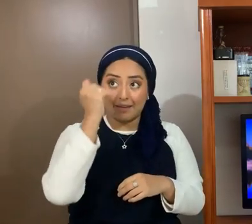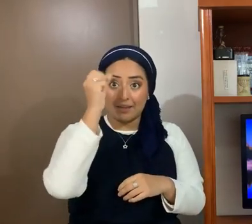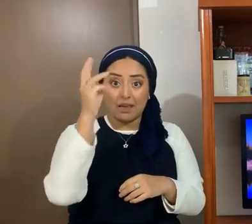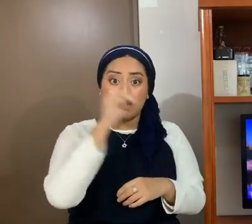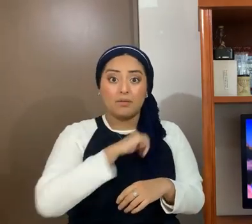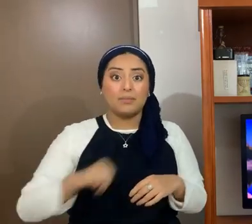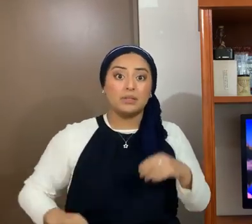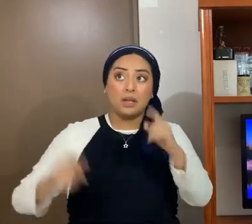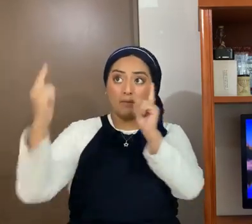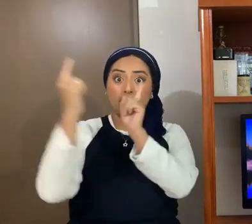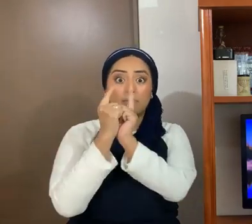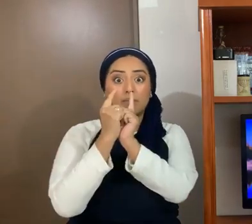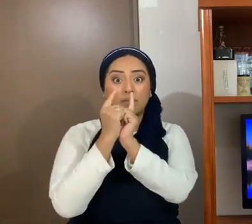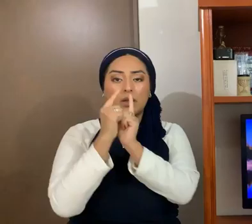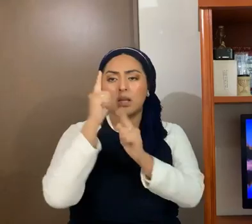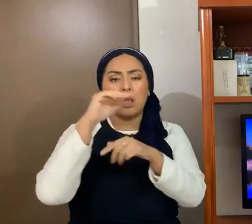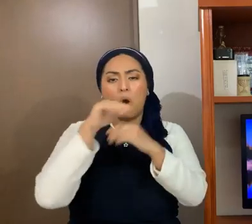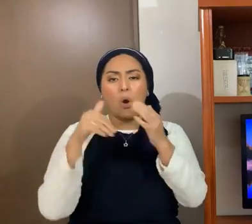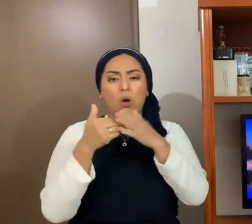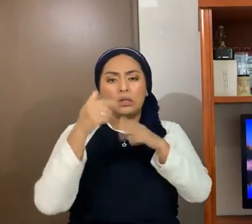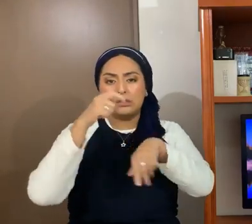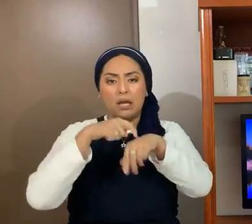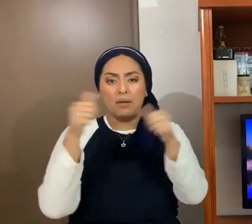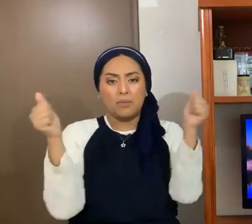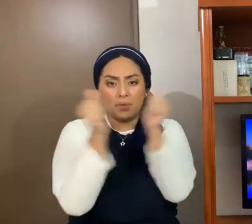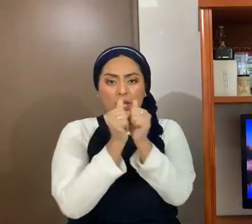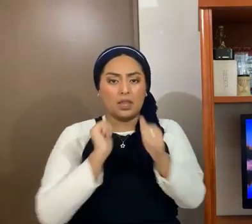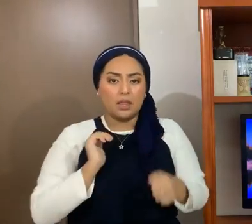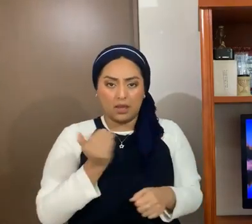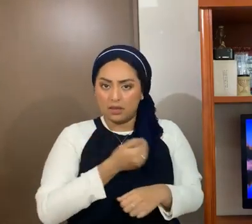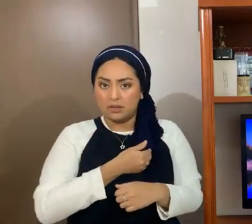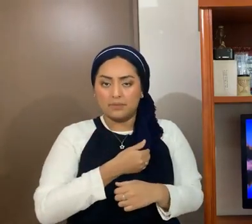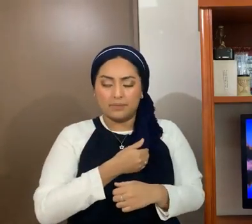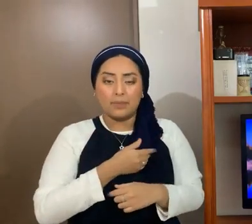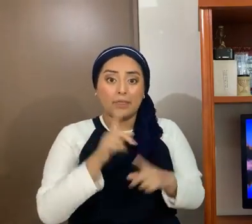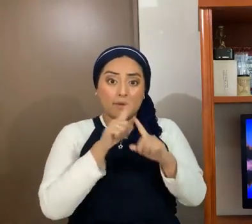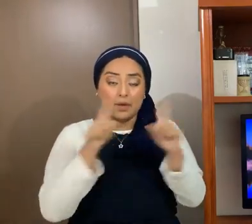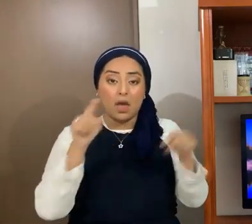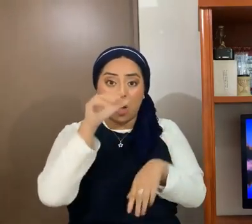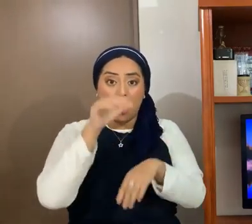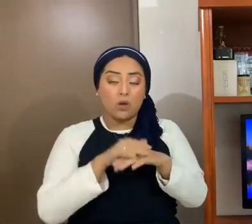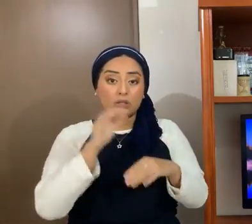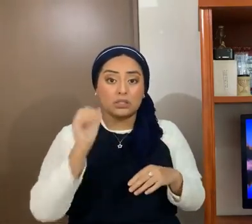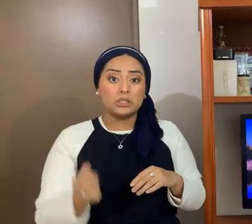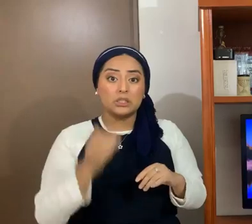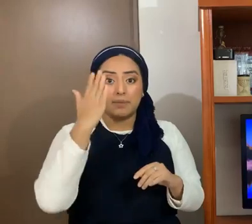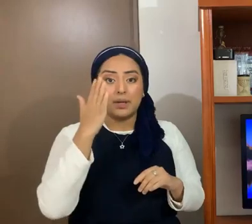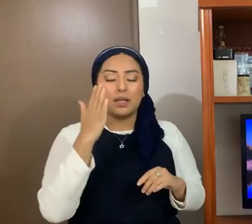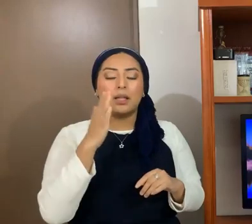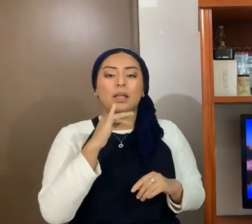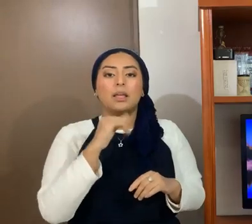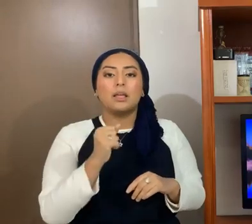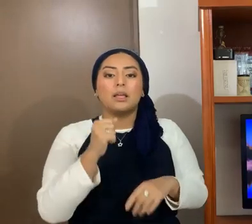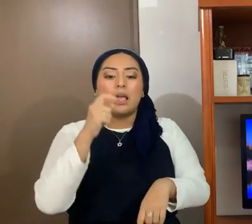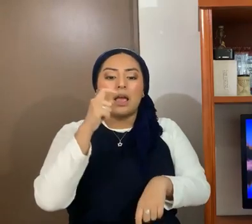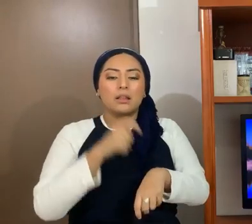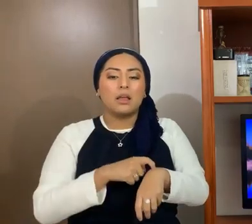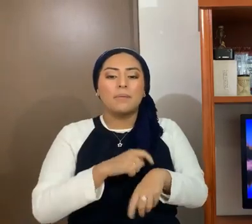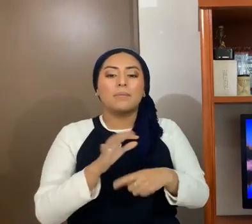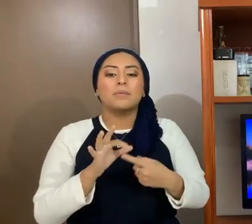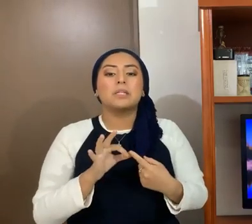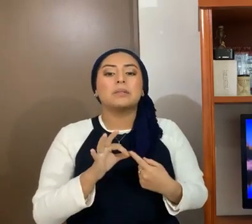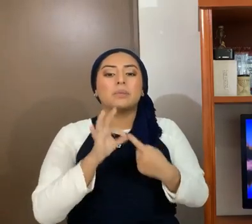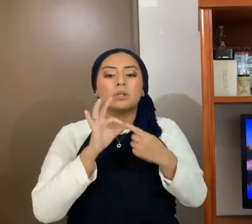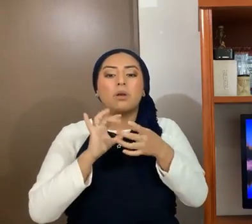HaMashiach nos visita? Él está todo el tiempo con nosotros, Él es omnipresente. Pero en Shabbat es un momento especial